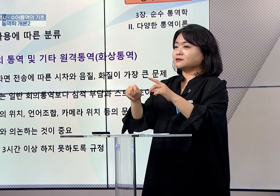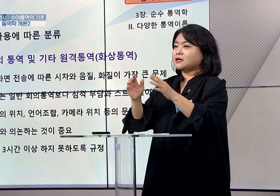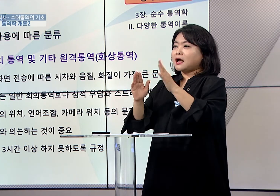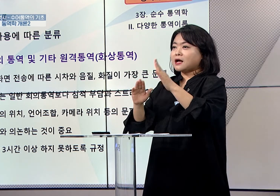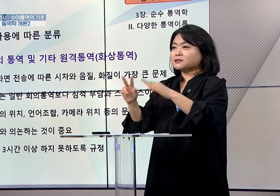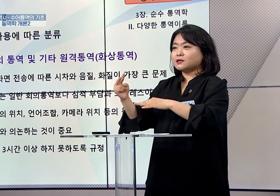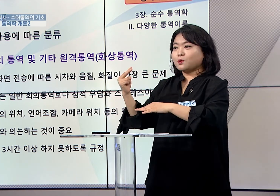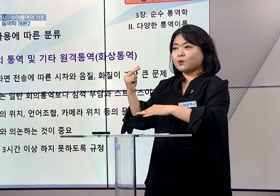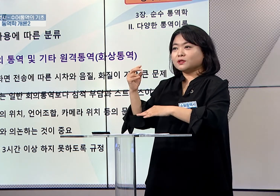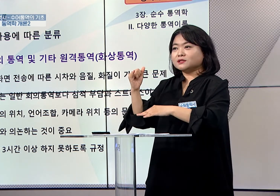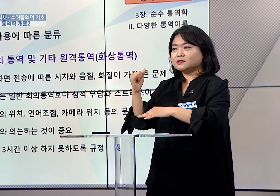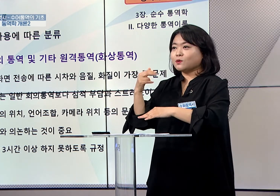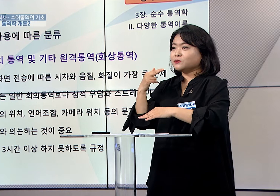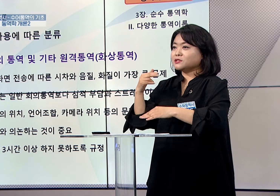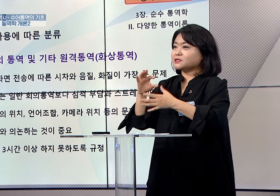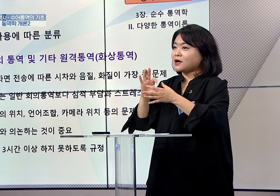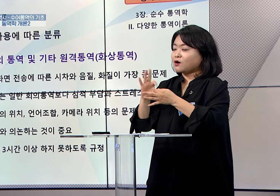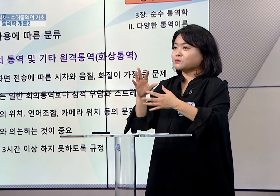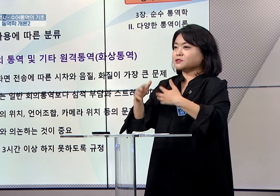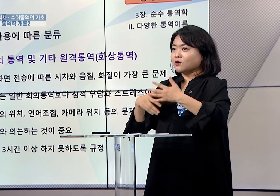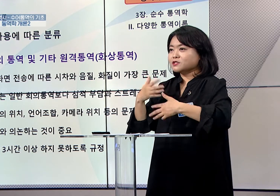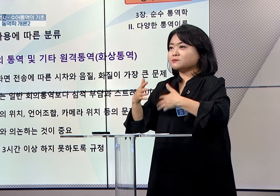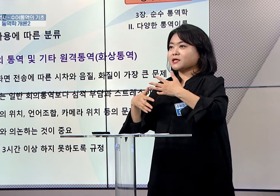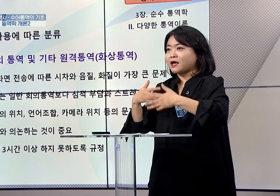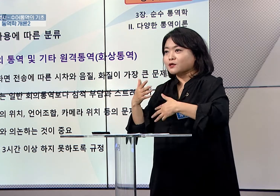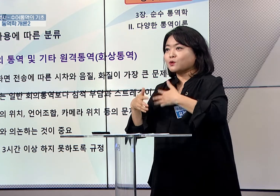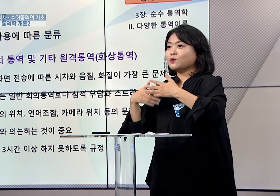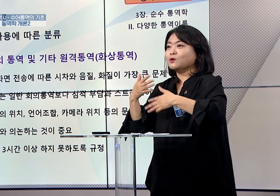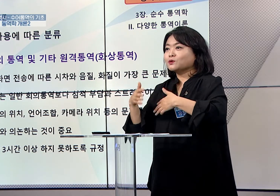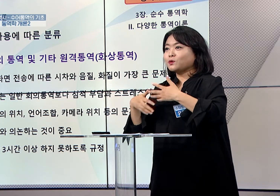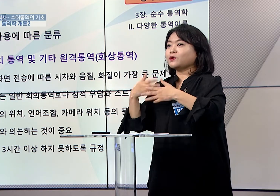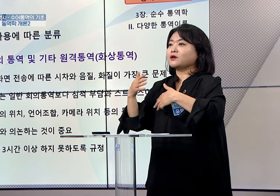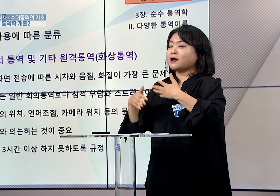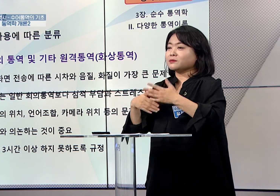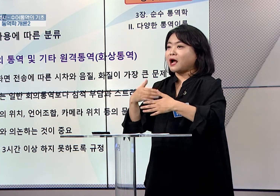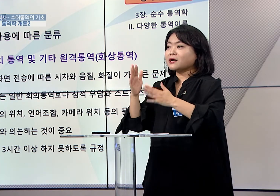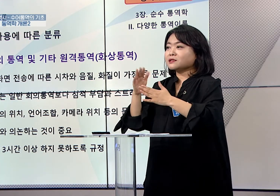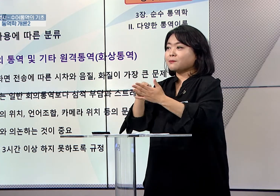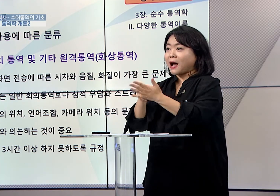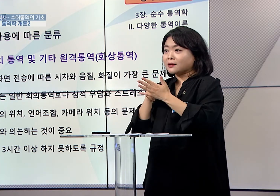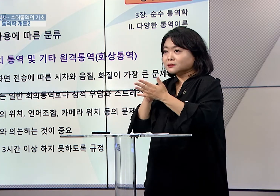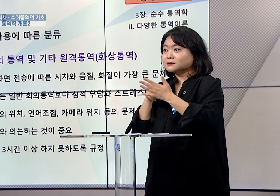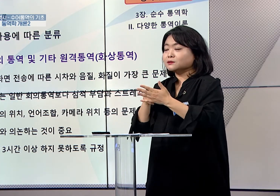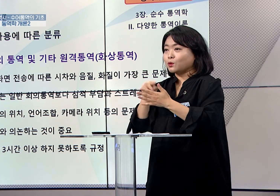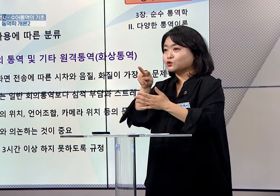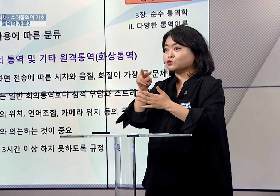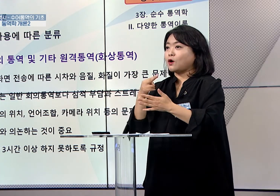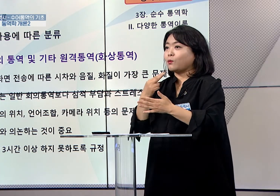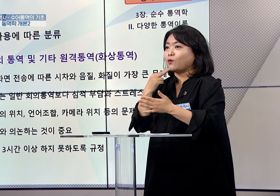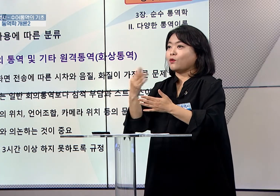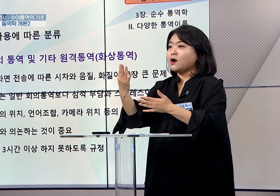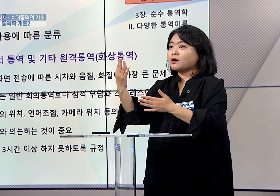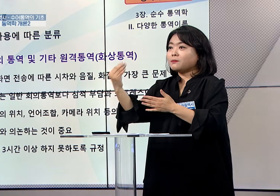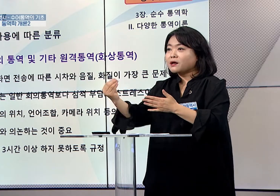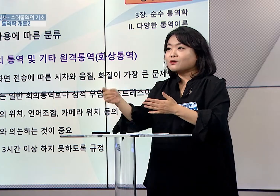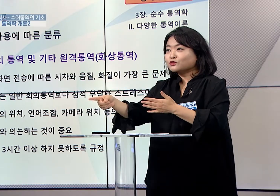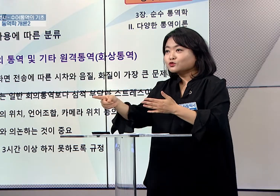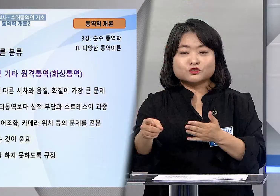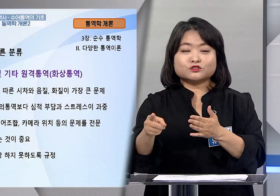학생이 보고 있는지 없는지 상관없이 열심히 계속 통역을 해야 합니다. 학생의 반응을 볼 수가 없고 카메라를 꺼두는